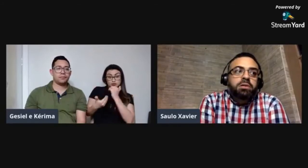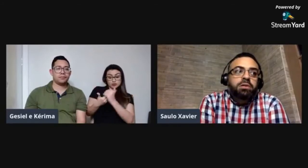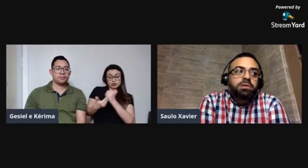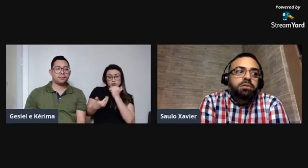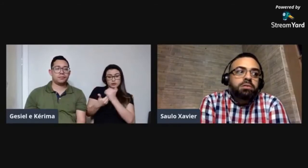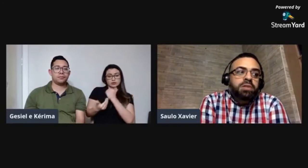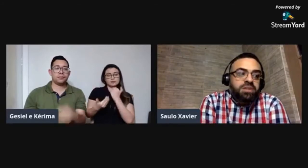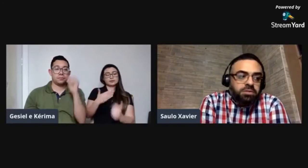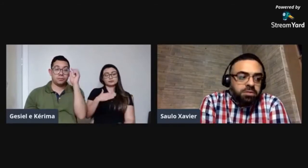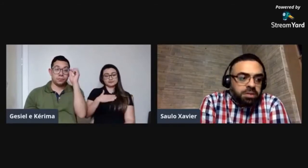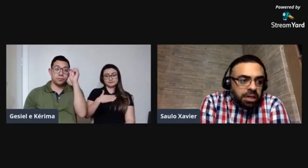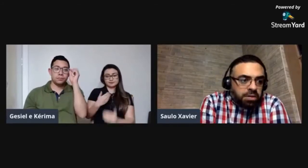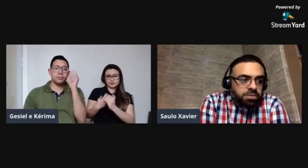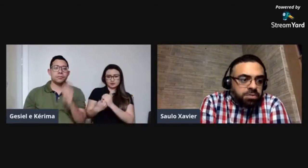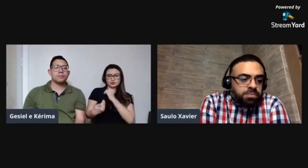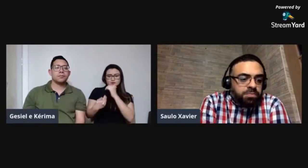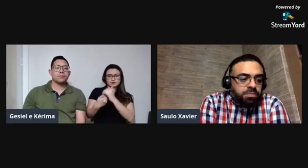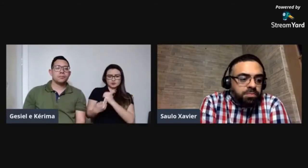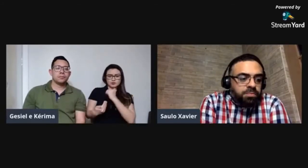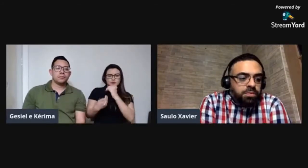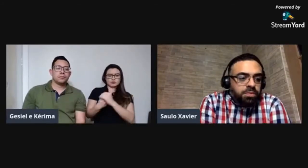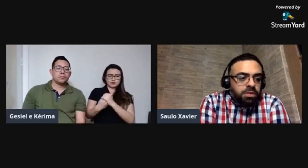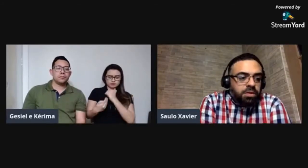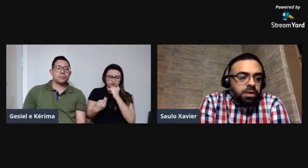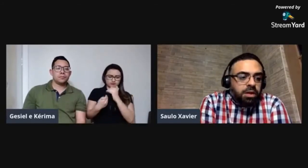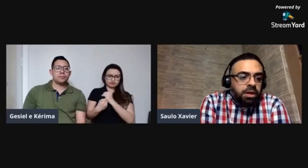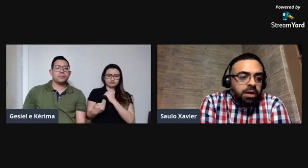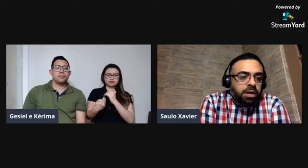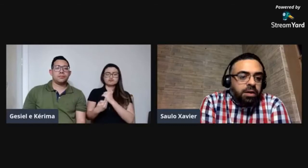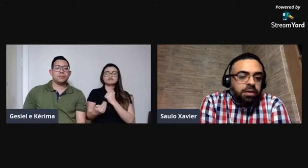foi o reverendo Ronaldo